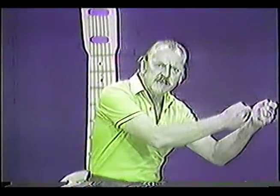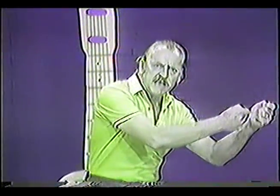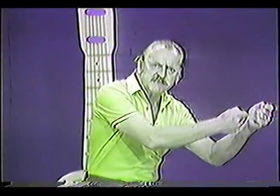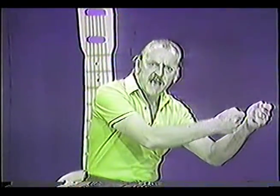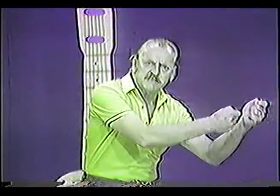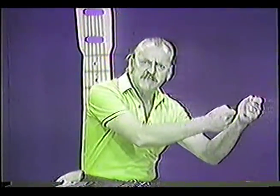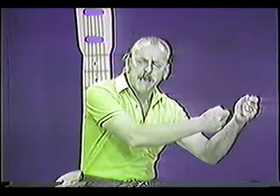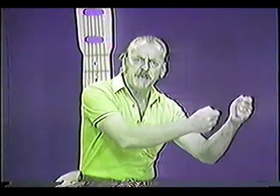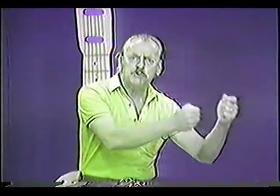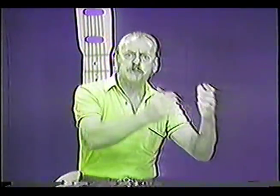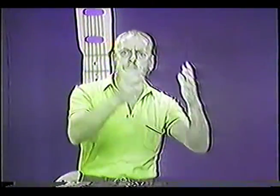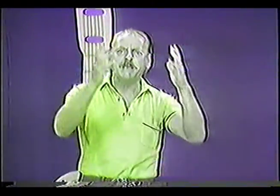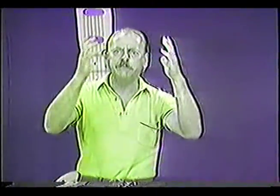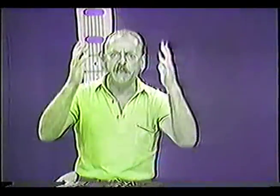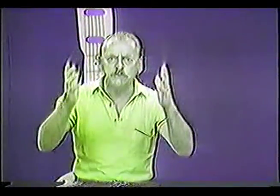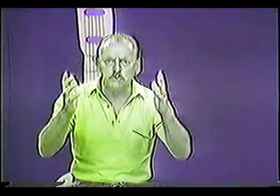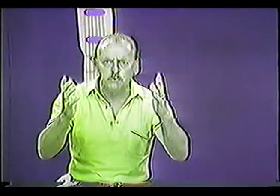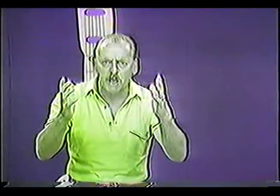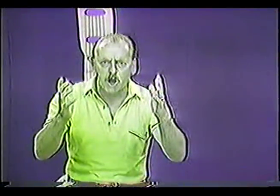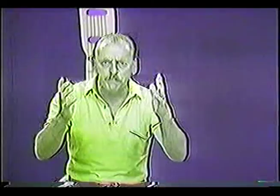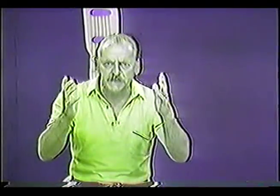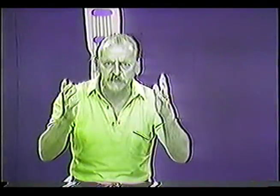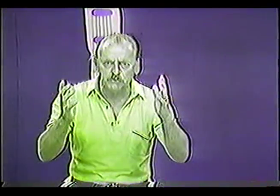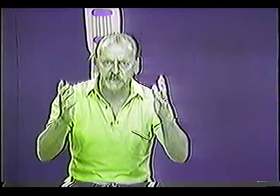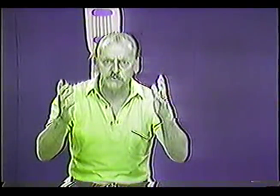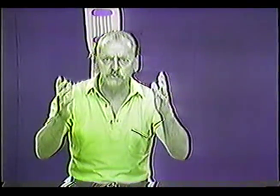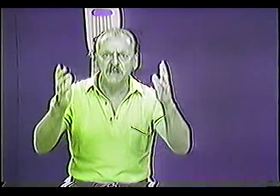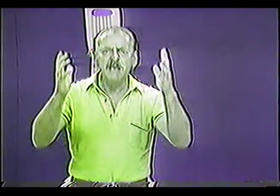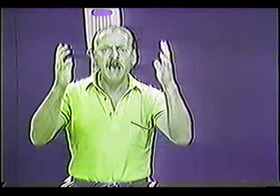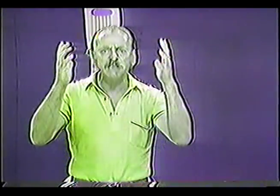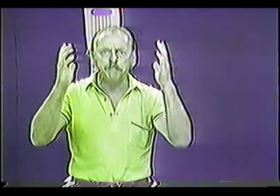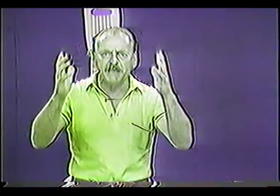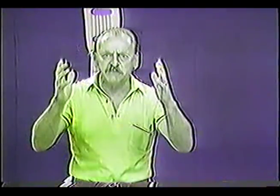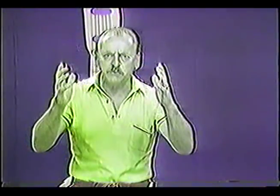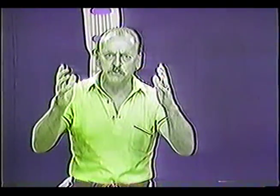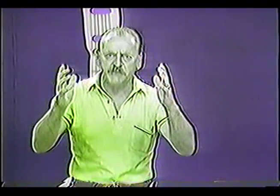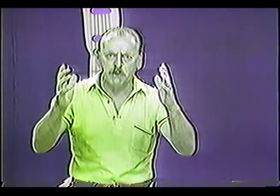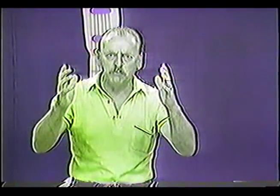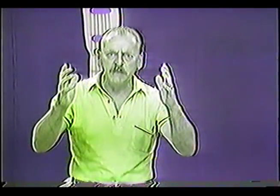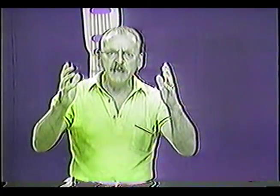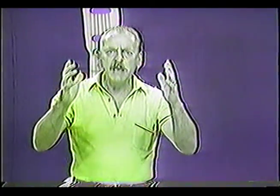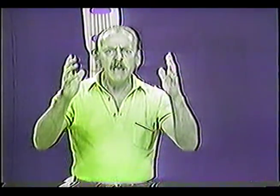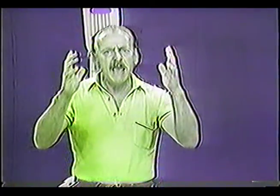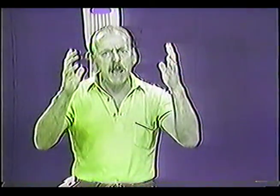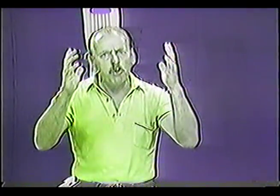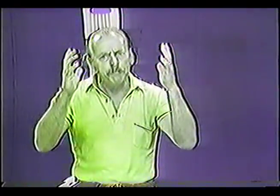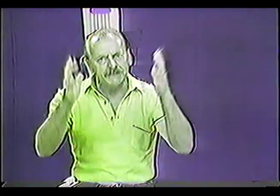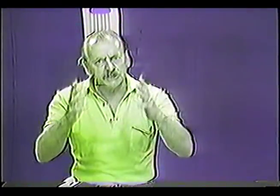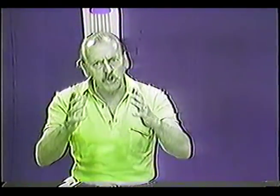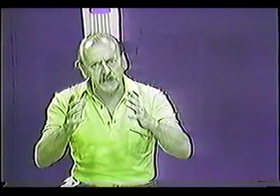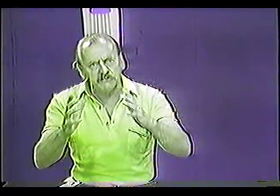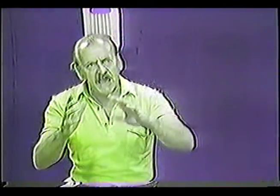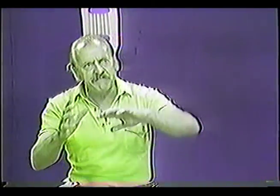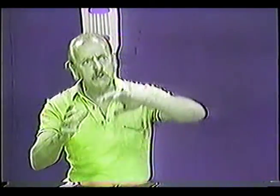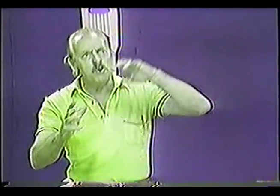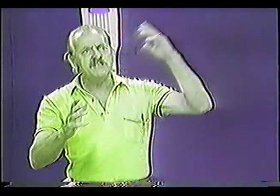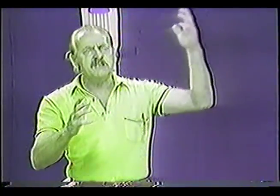nas casas de amigos pedindo ao menino Jesus as bênçãos do céu. É, o petitório deve